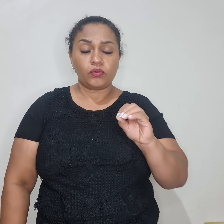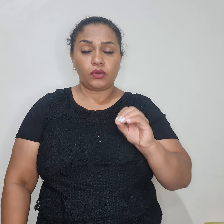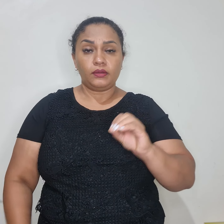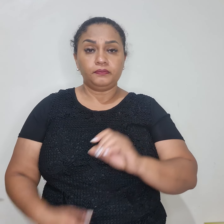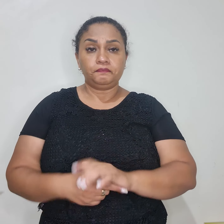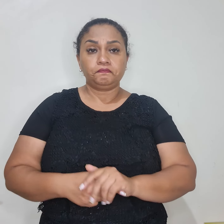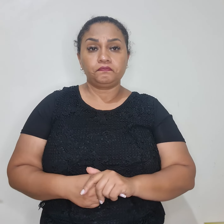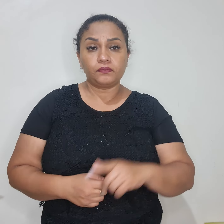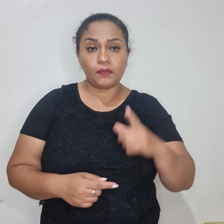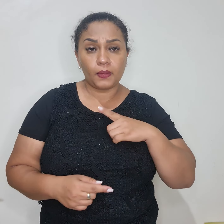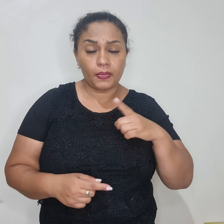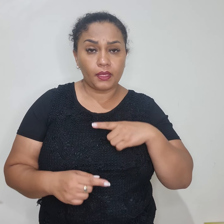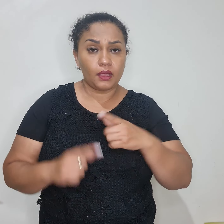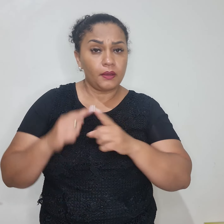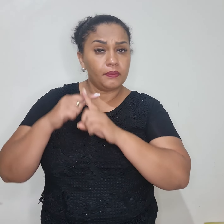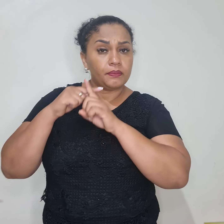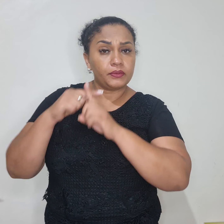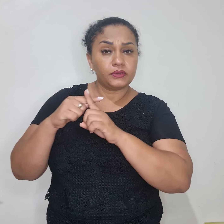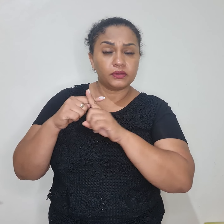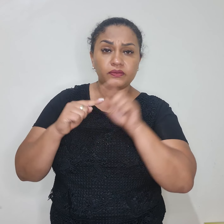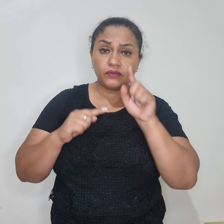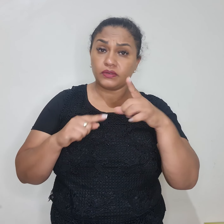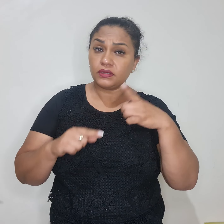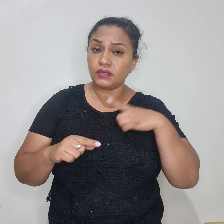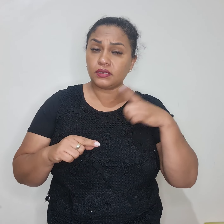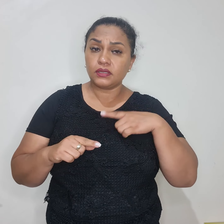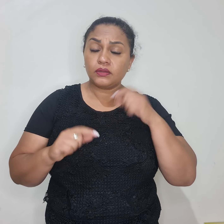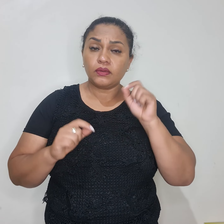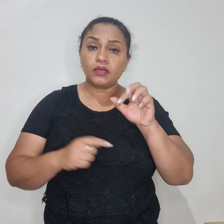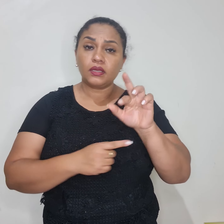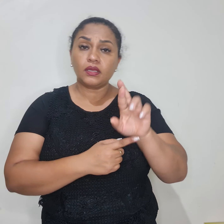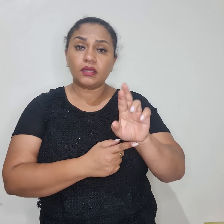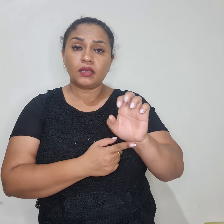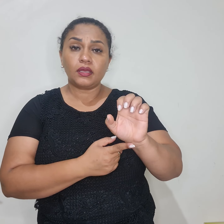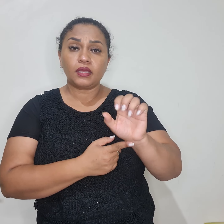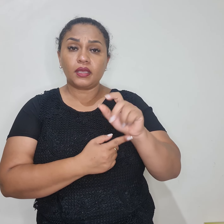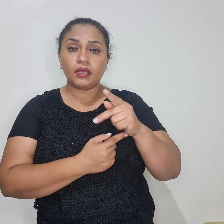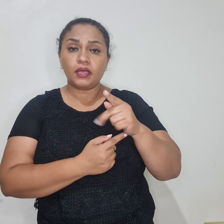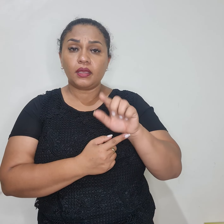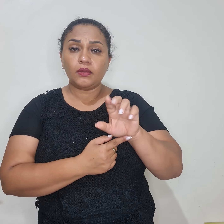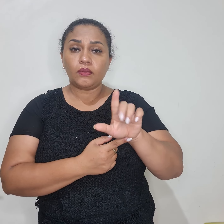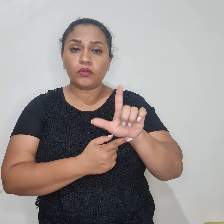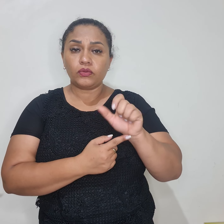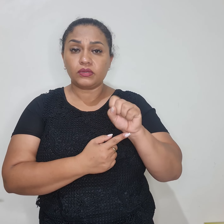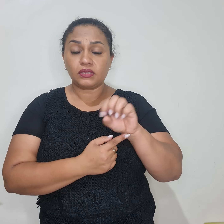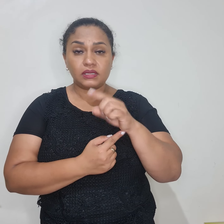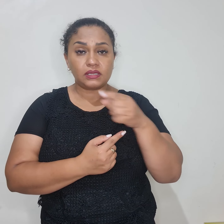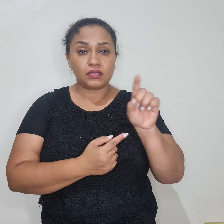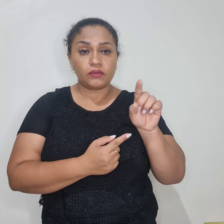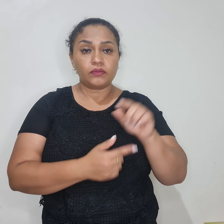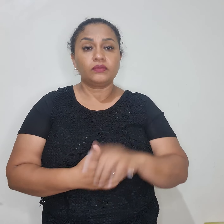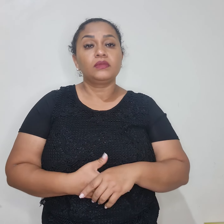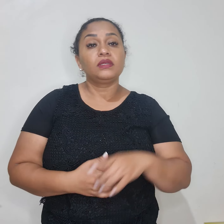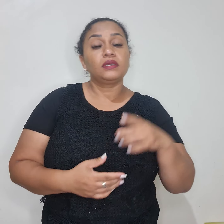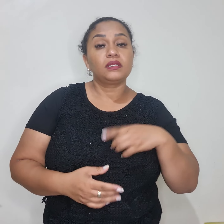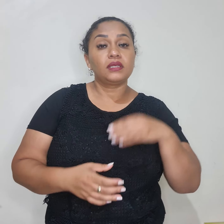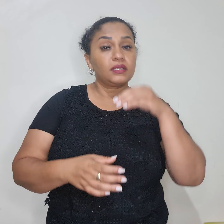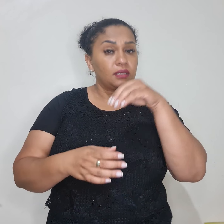de partículas positivas, você teve a repulsão desses raios. Ou seja, no núcleo dessa folha de ouro que ele